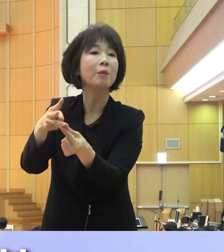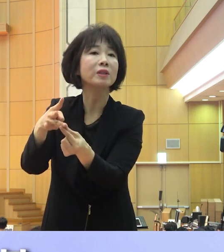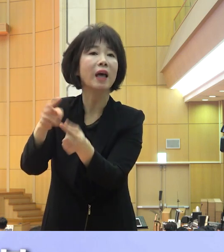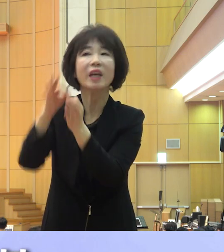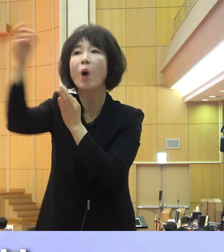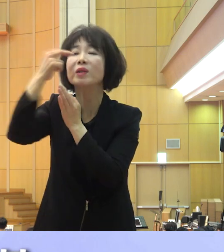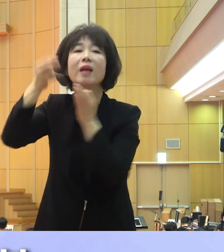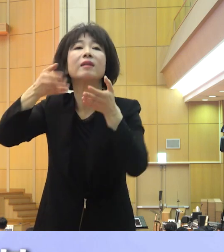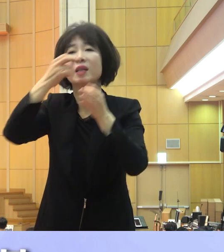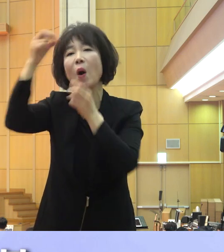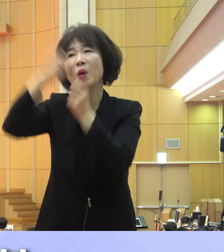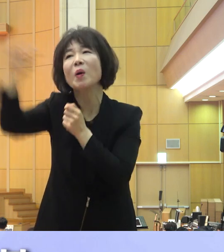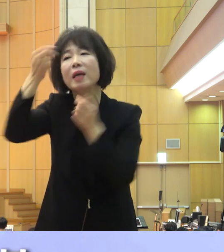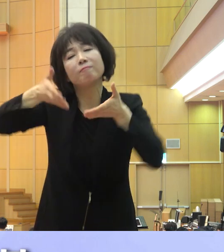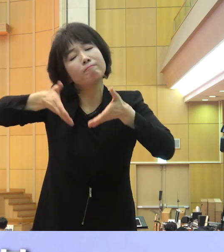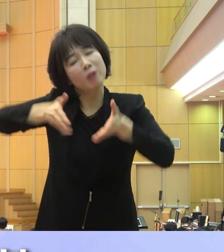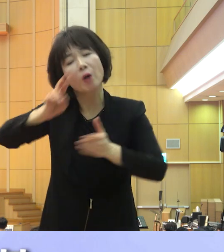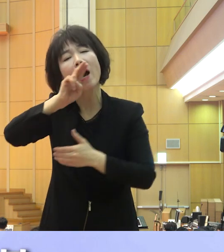영생으로 태어나야